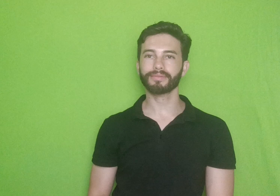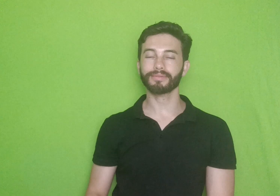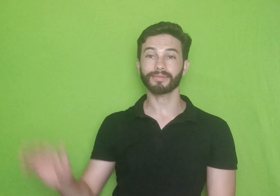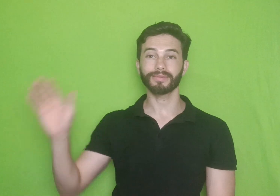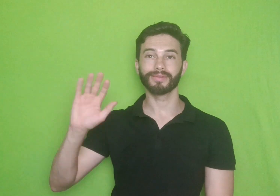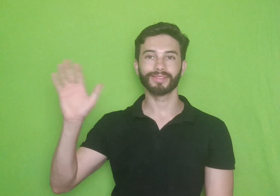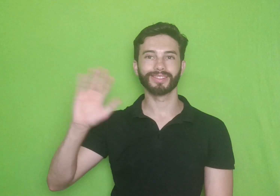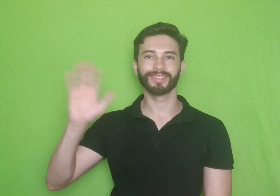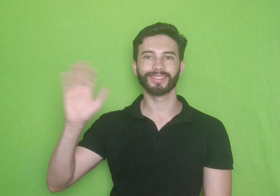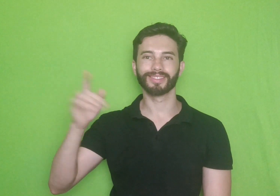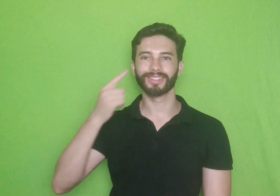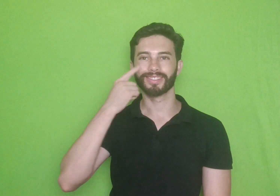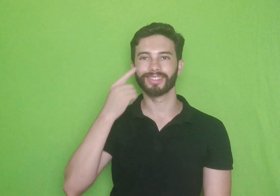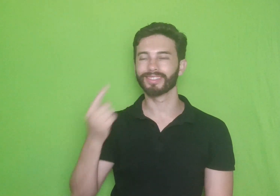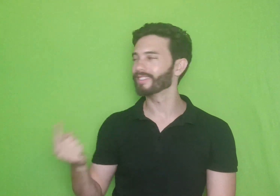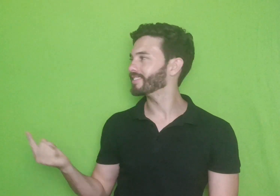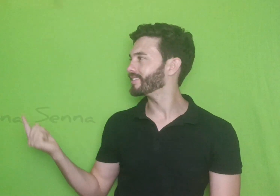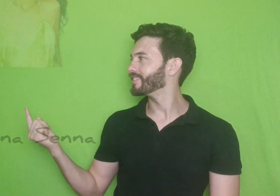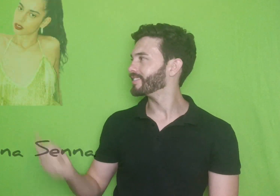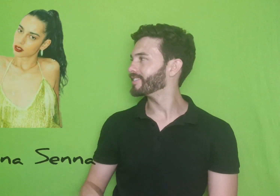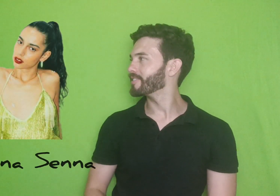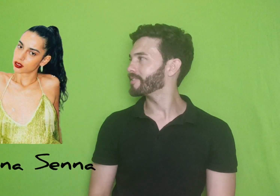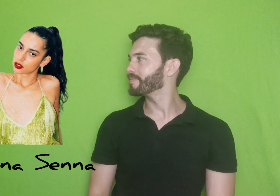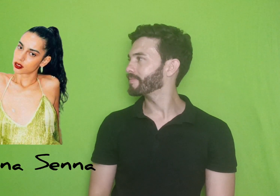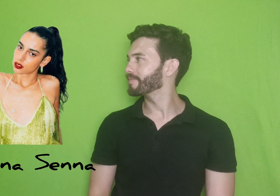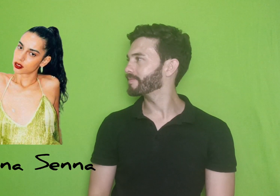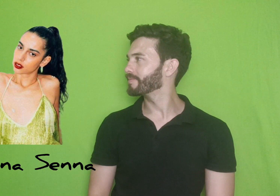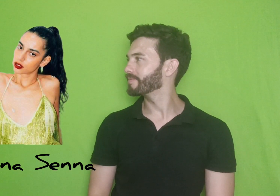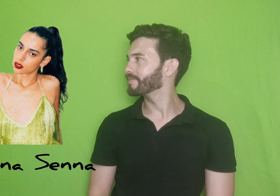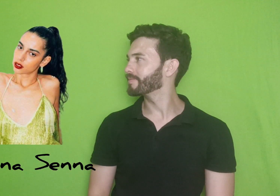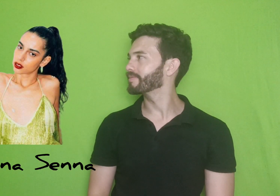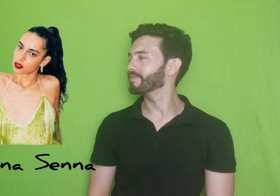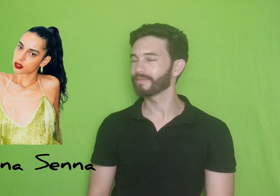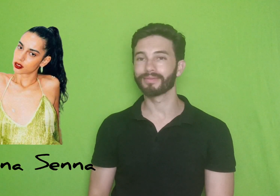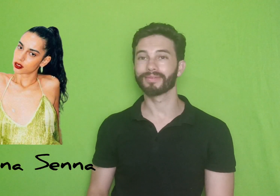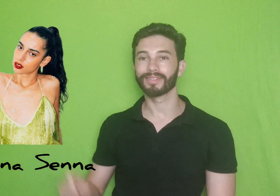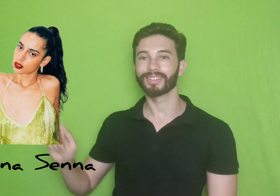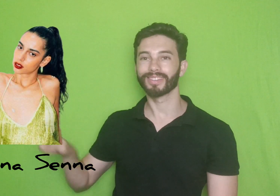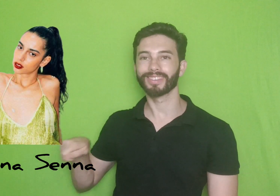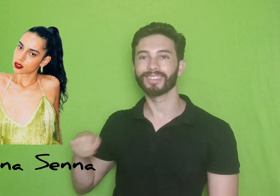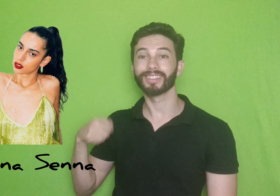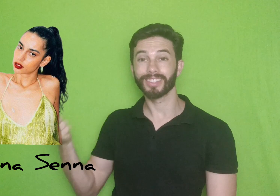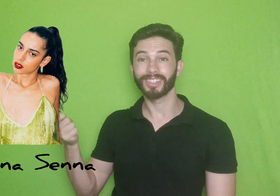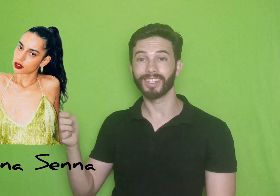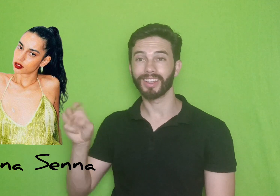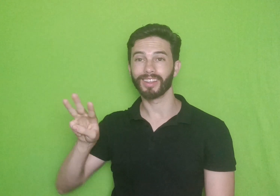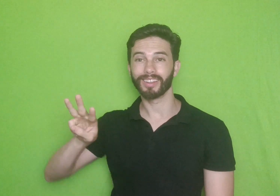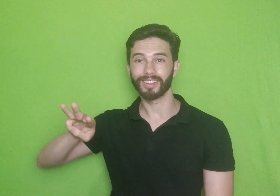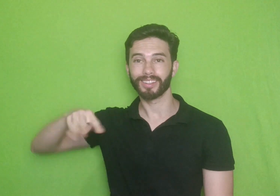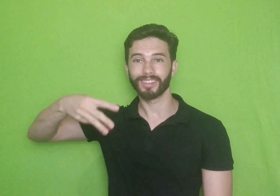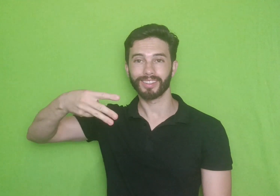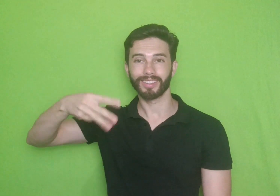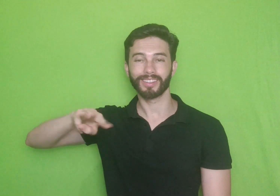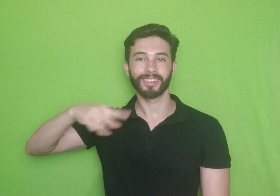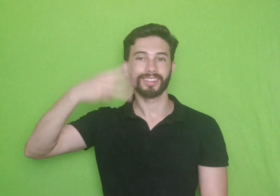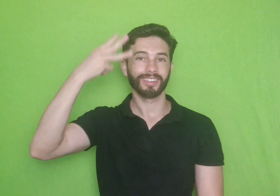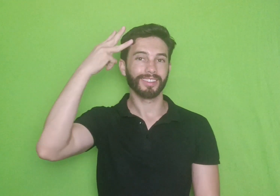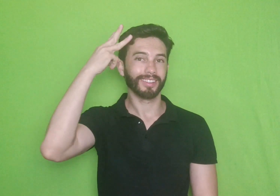Fala pessoal, vejam! Marina Sena. Para fazer o sinal utilizaremos a letra M e faremos